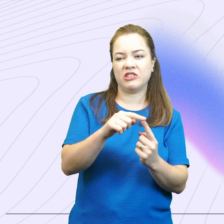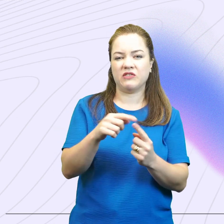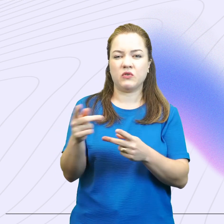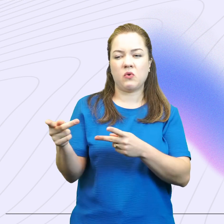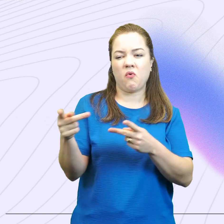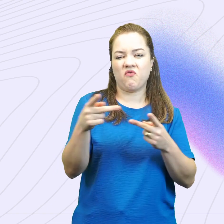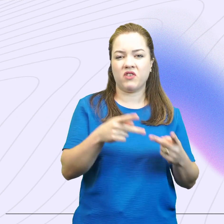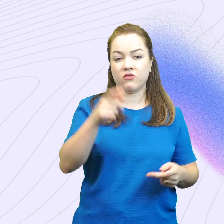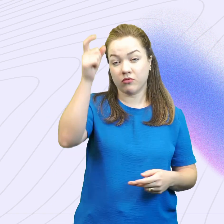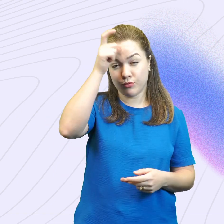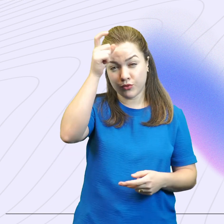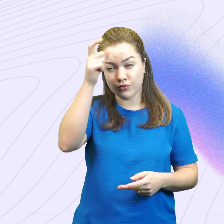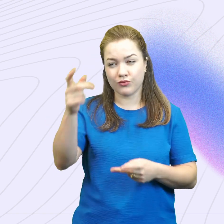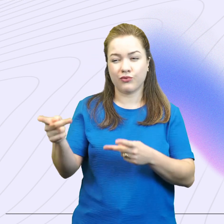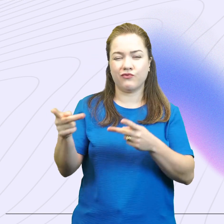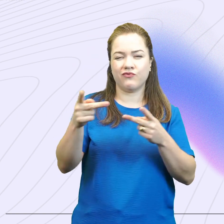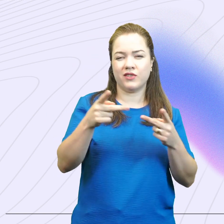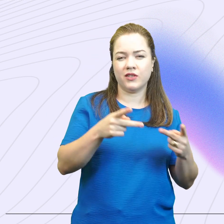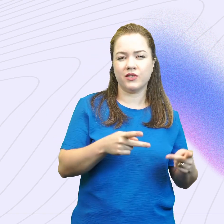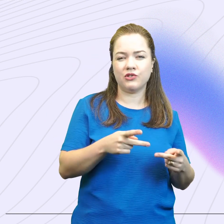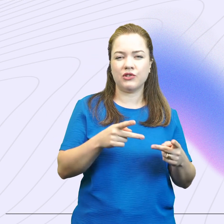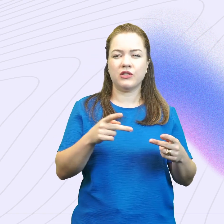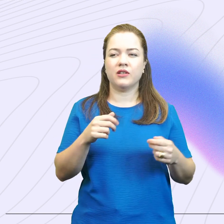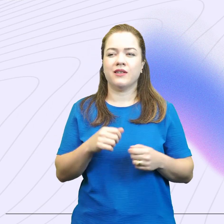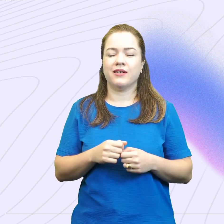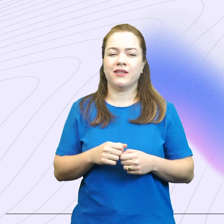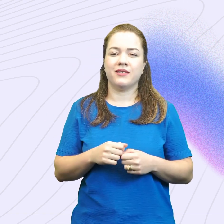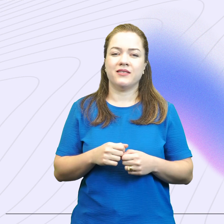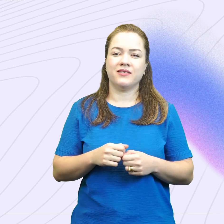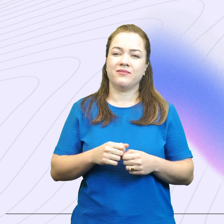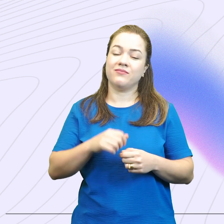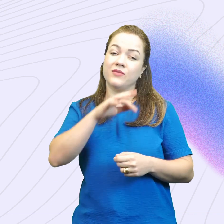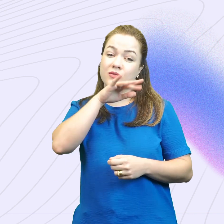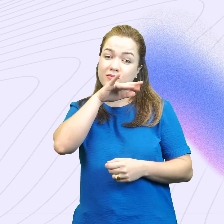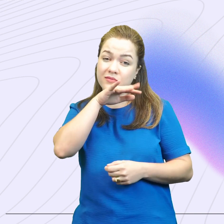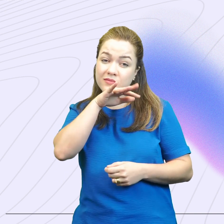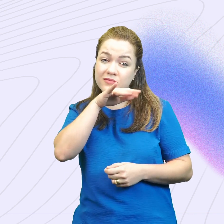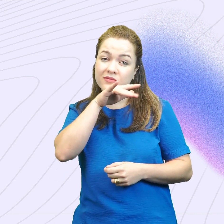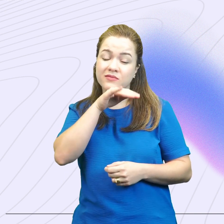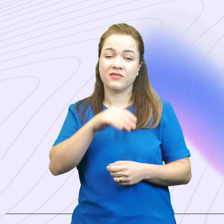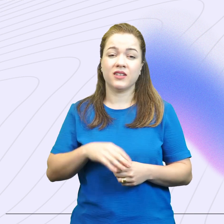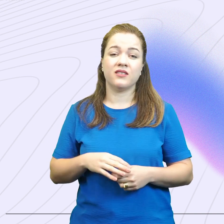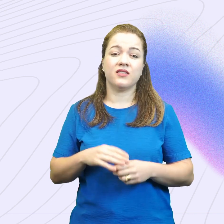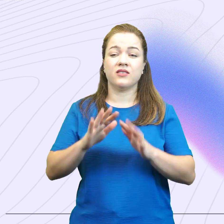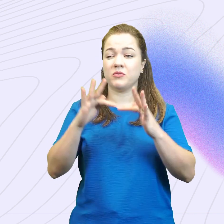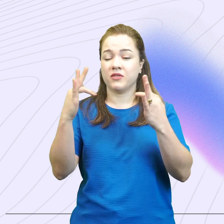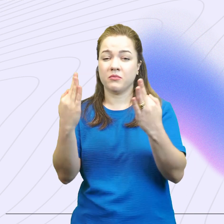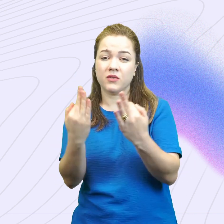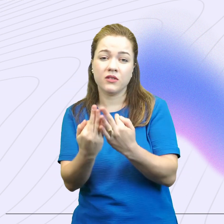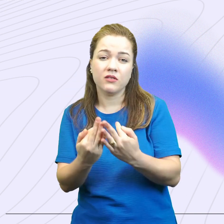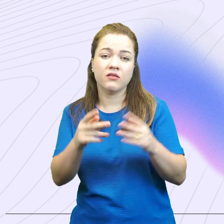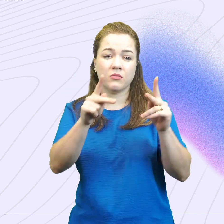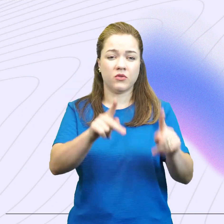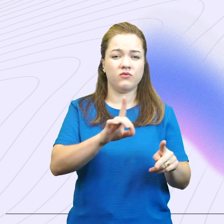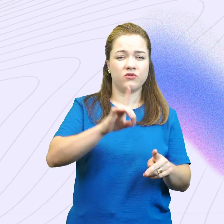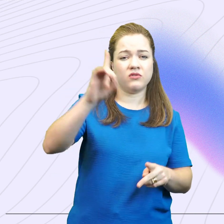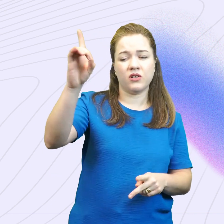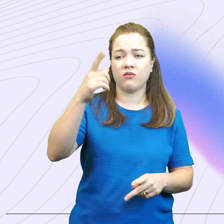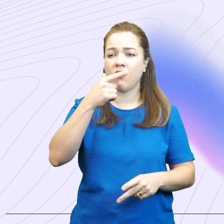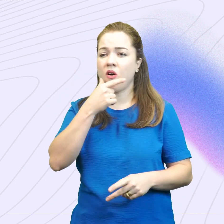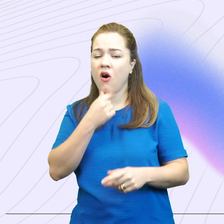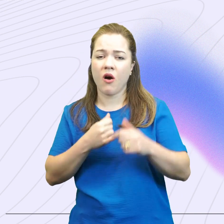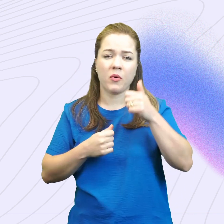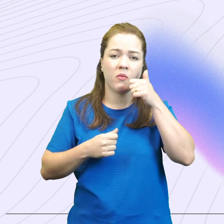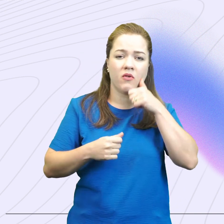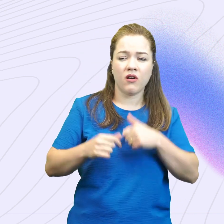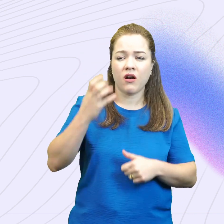propostas que as trevas têm lançado sobre o povo de Deus, sobre as famílias, sobre os homens, sobre as mulheres,